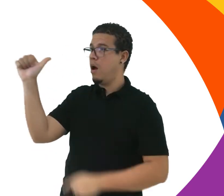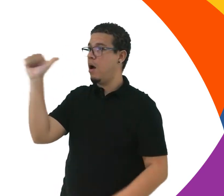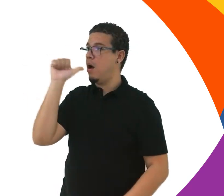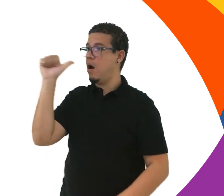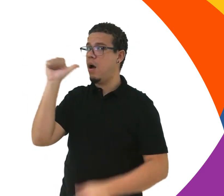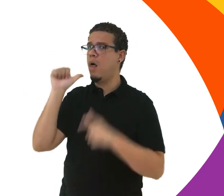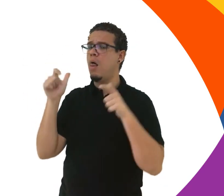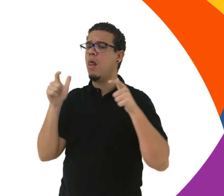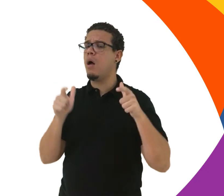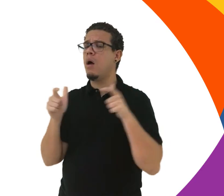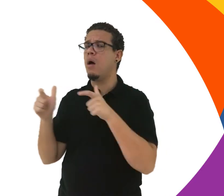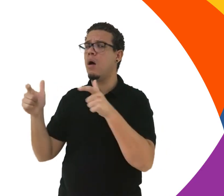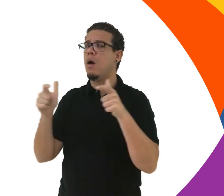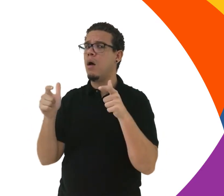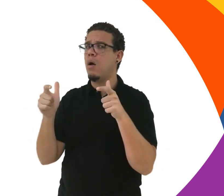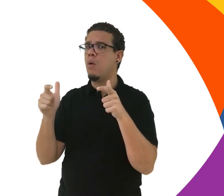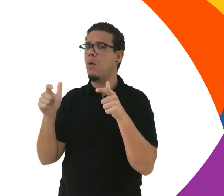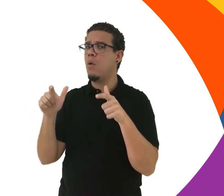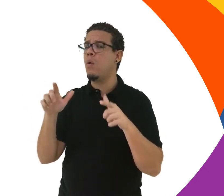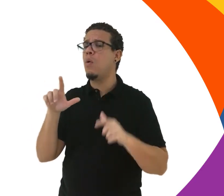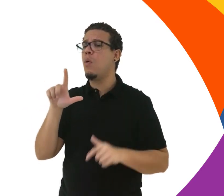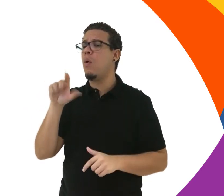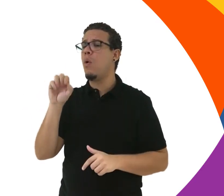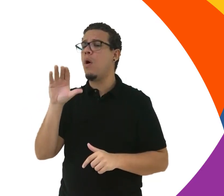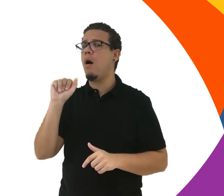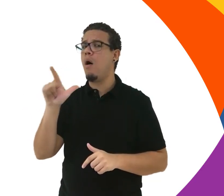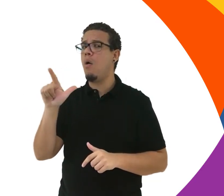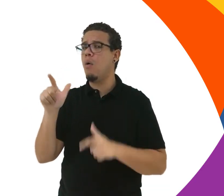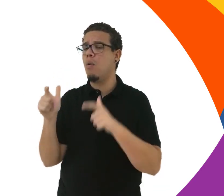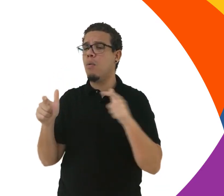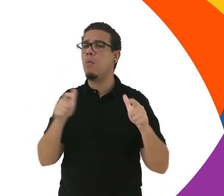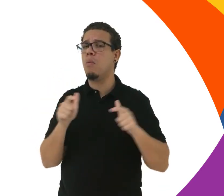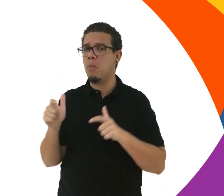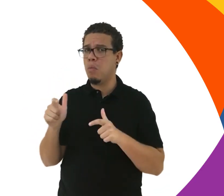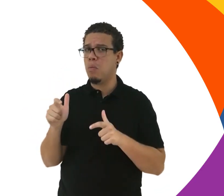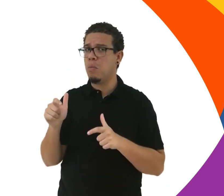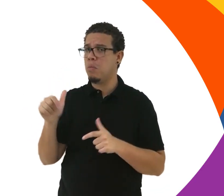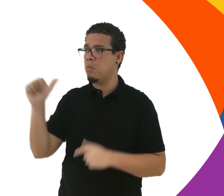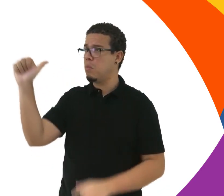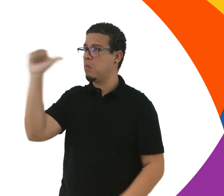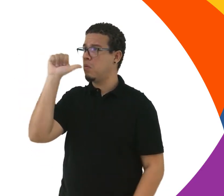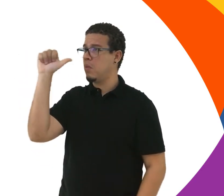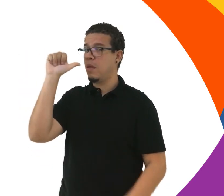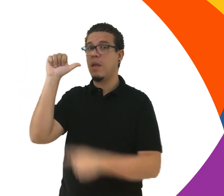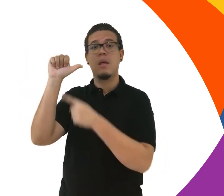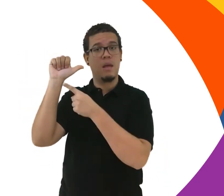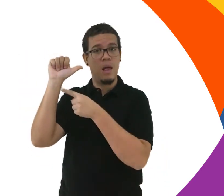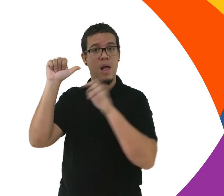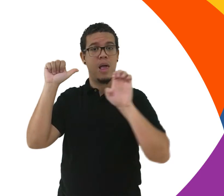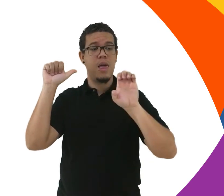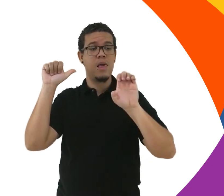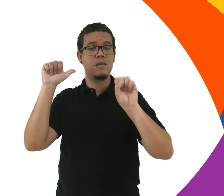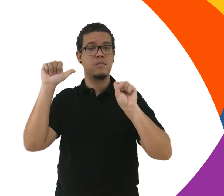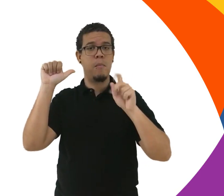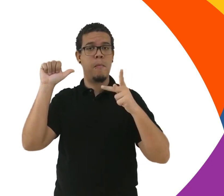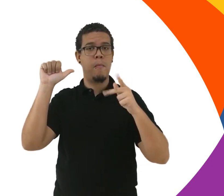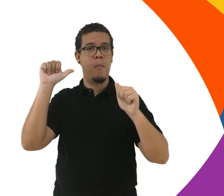a mesma configuração. Porém, olha a localização. Olha a localização onde se encontra